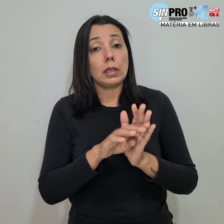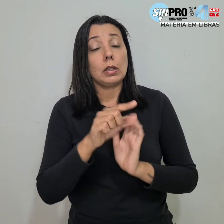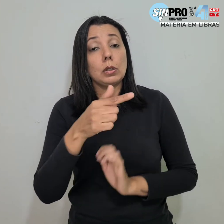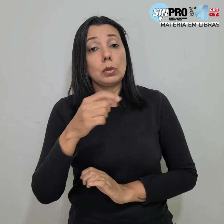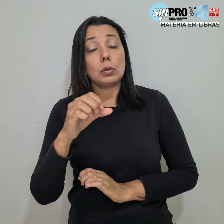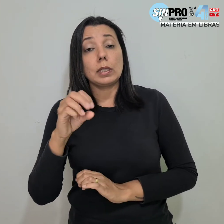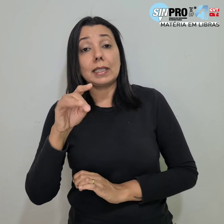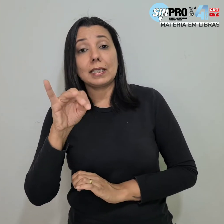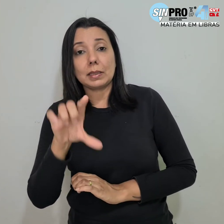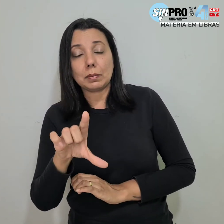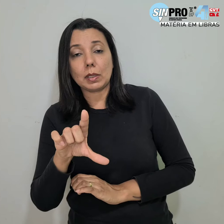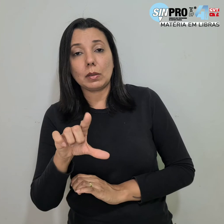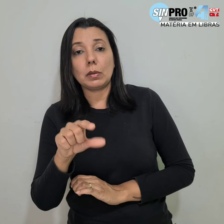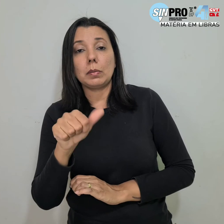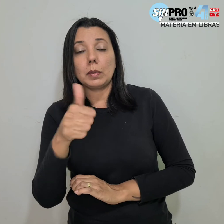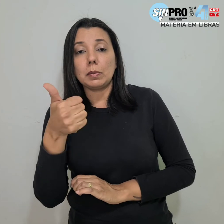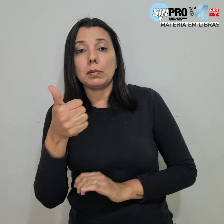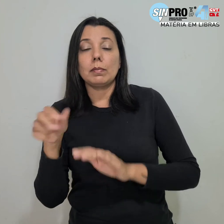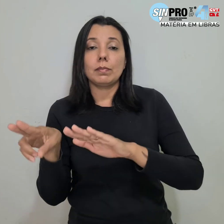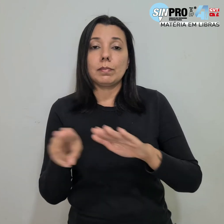mortes no fim da primeira semana de dezembro.